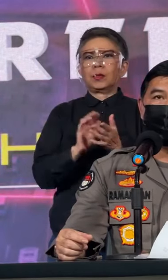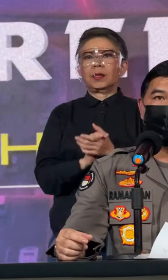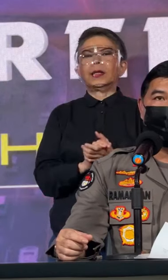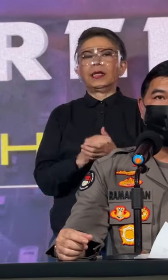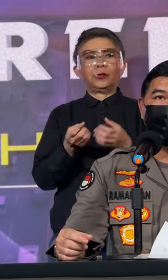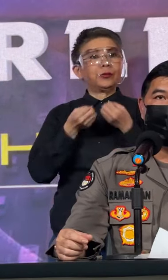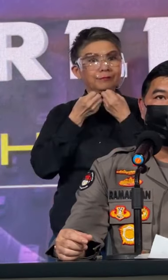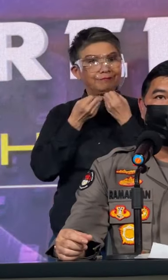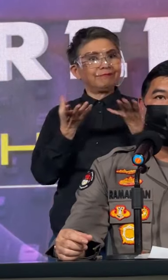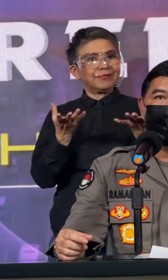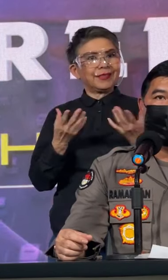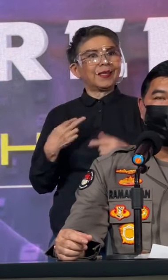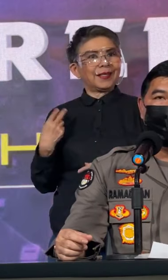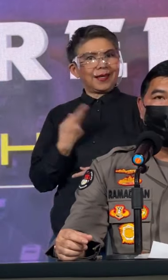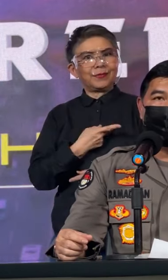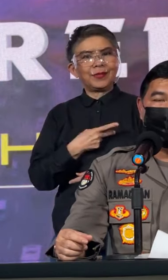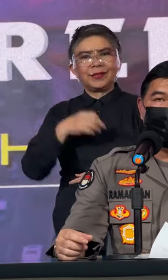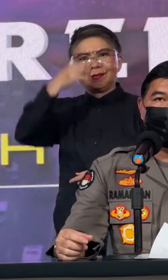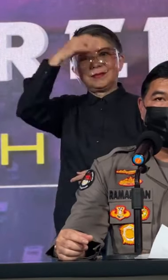kira-kira